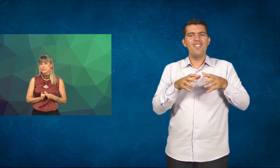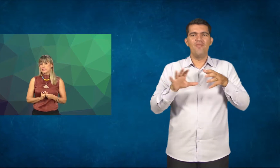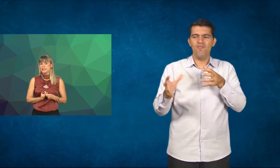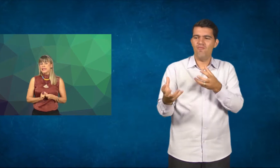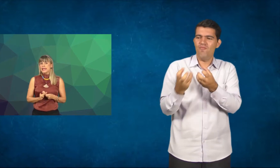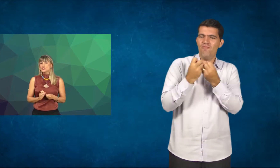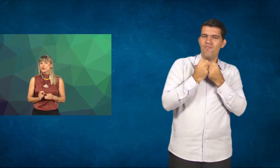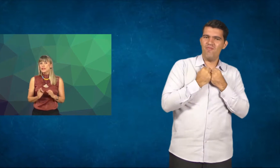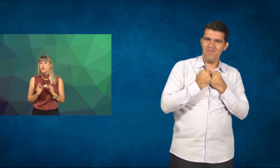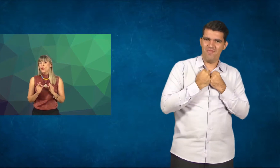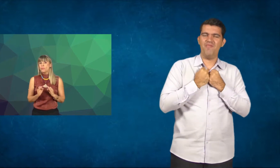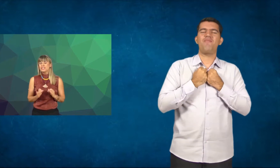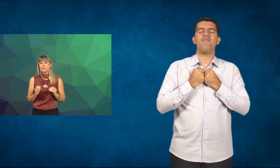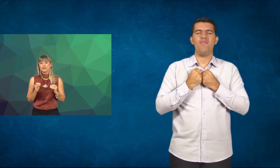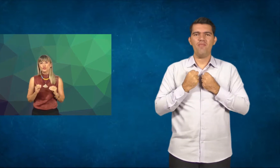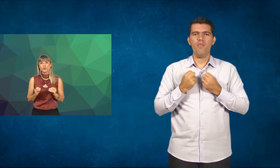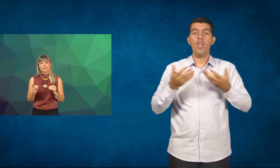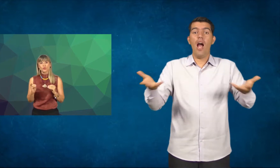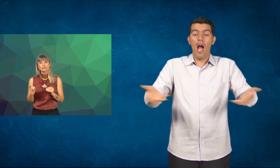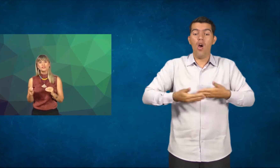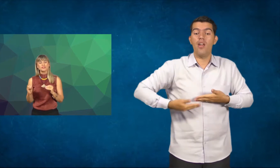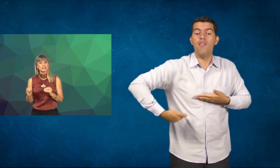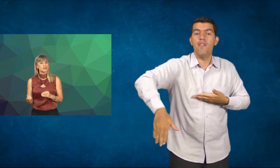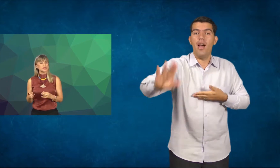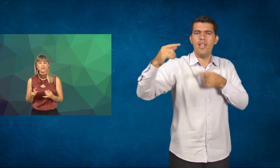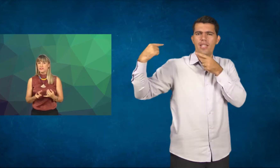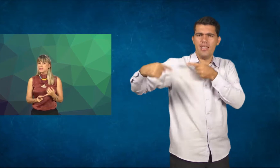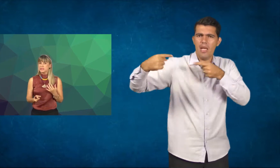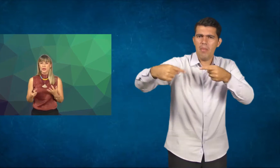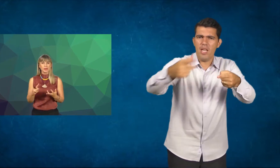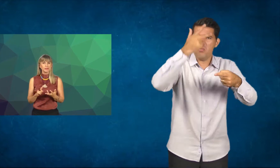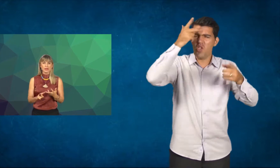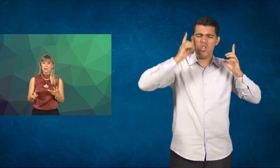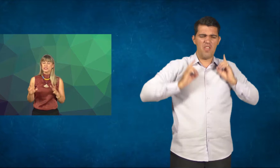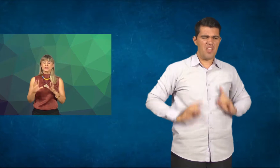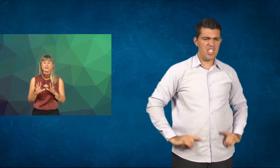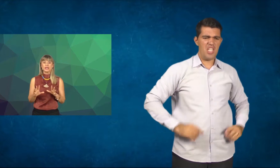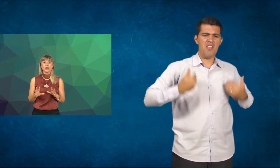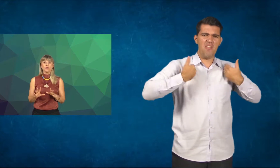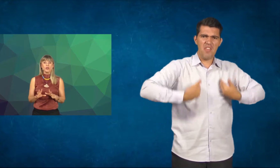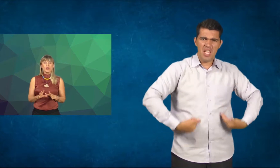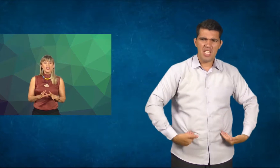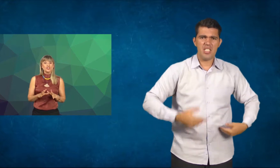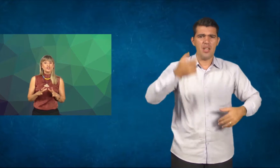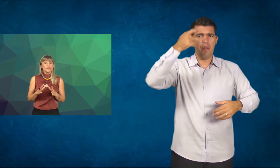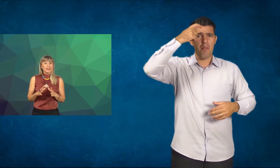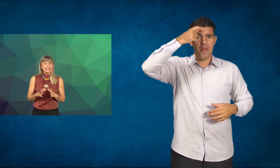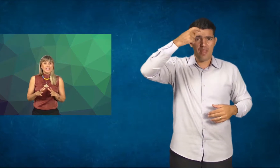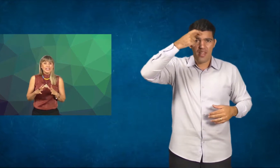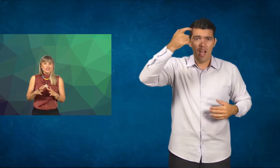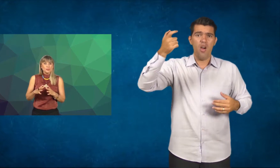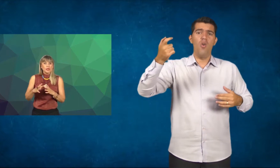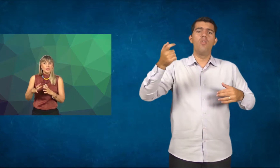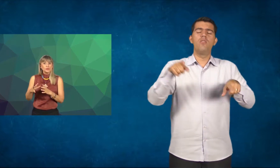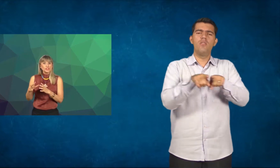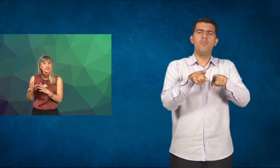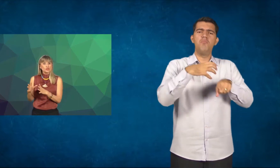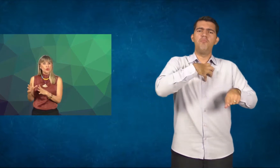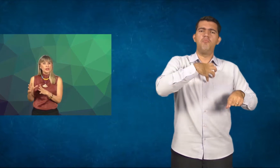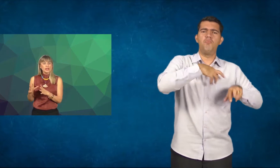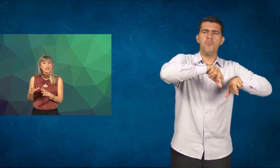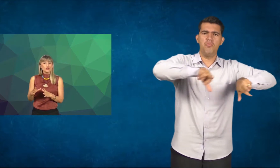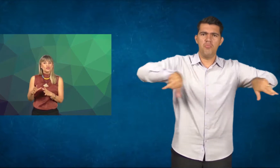da semana é sobre como as pessoas com deficiência física, mental e sensorial estiverem em grande